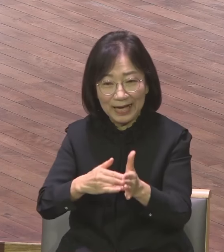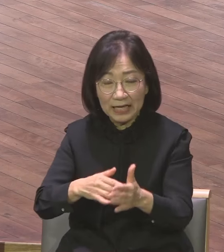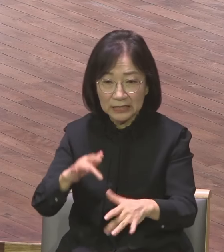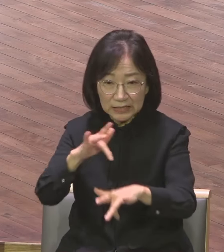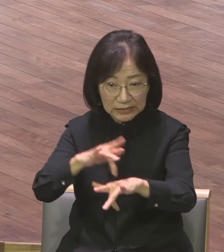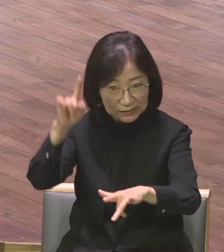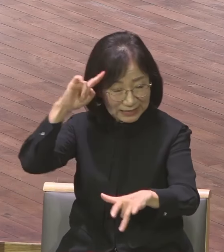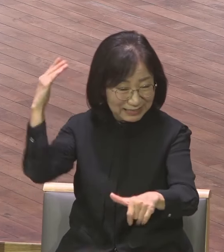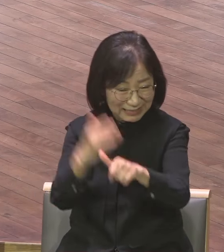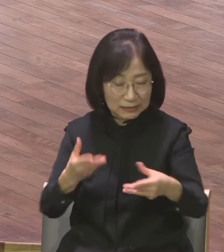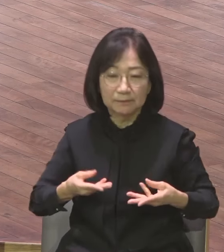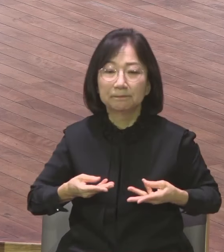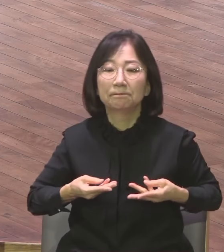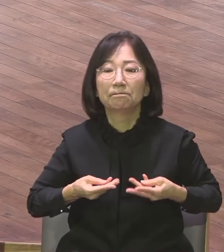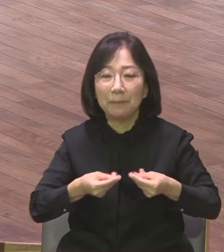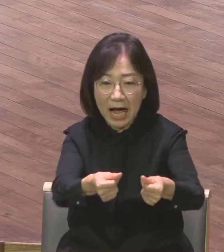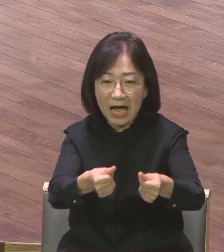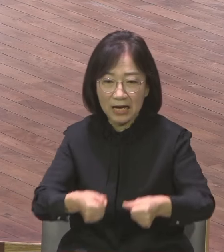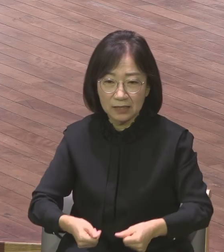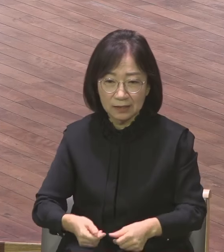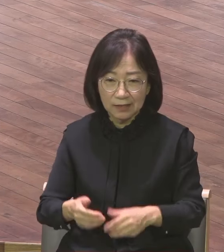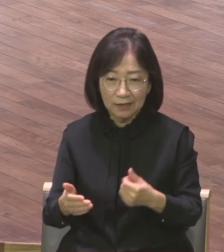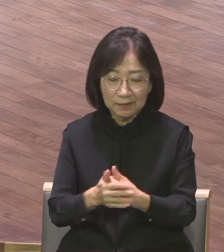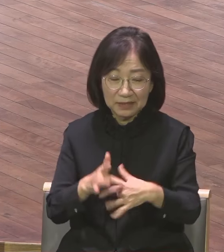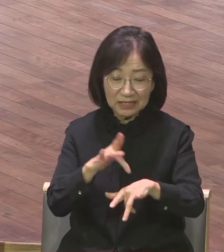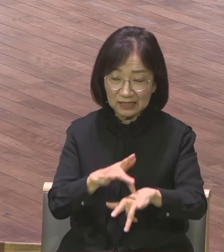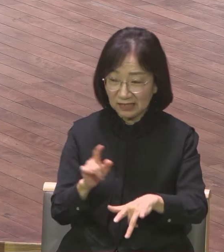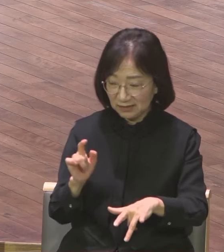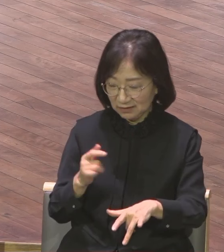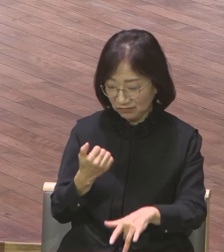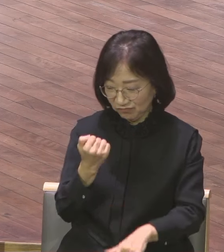깨트려버렸어요. 이제 종이 호랑이 아무것도 아니에요.